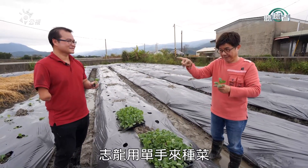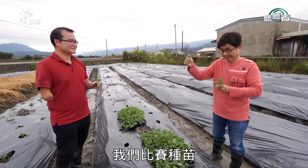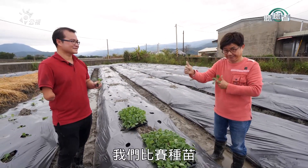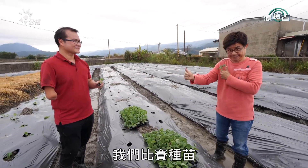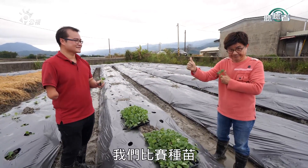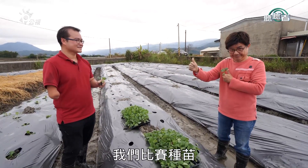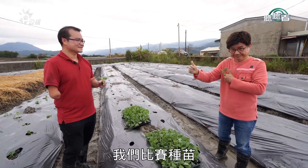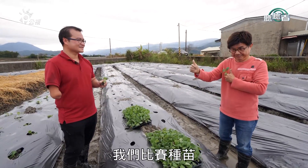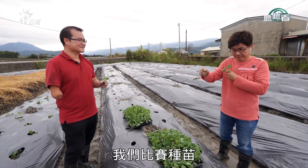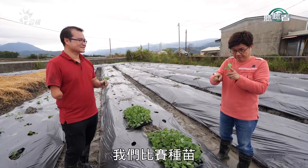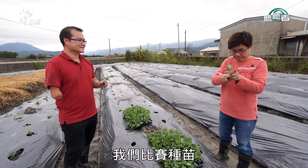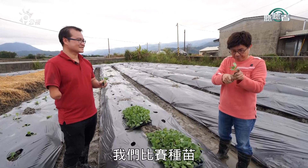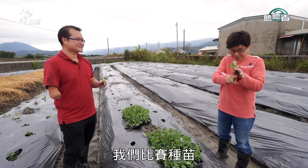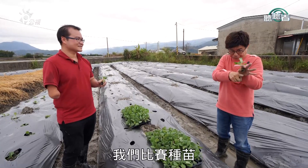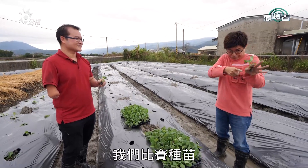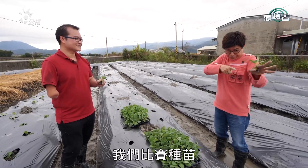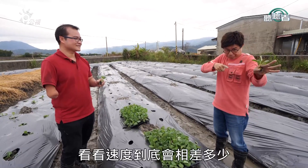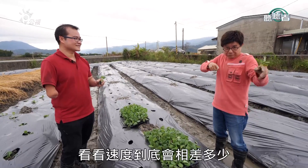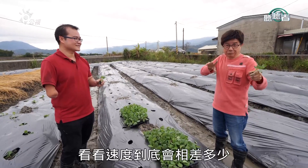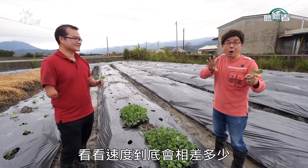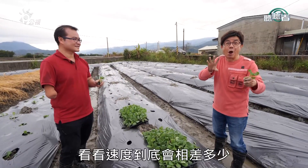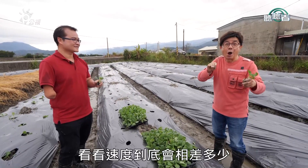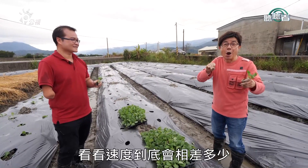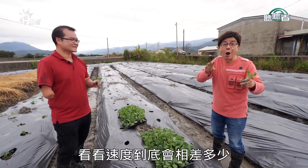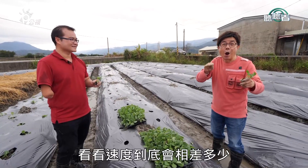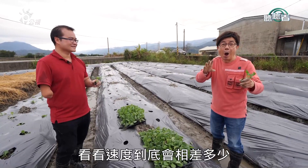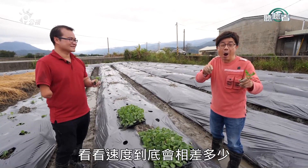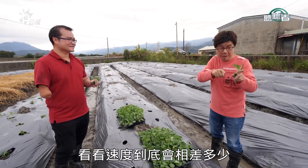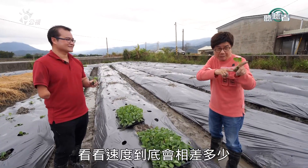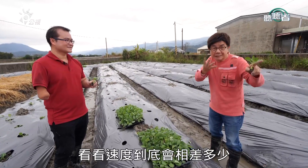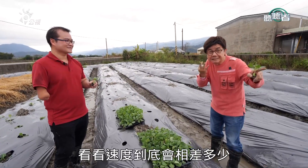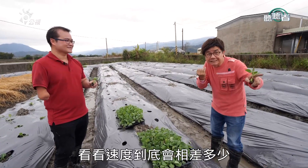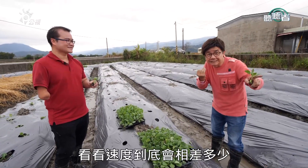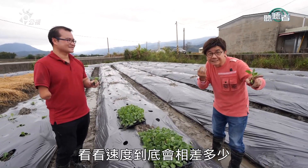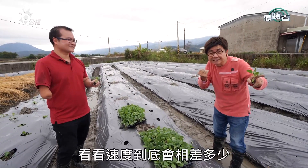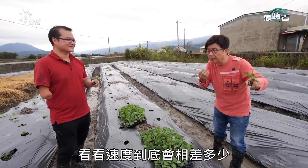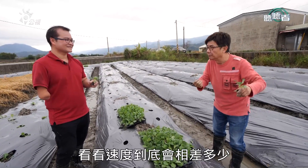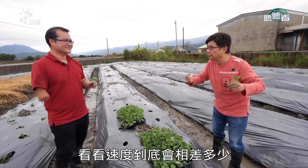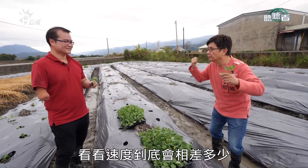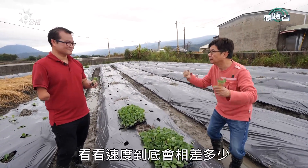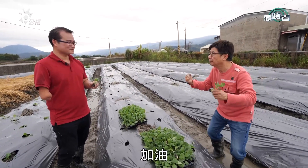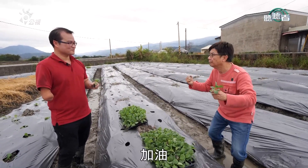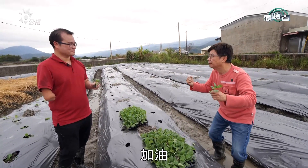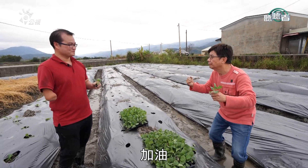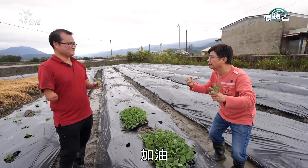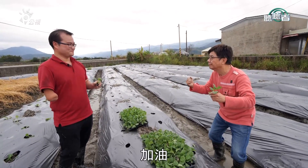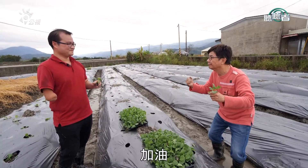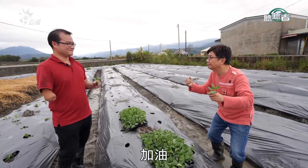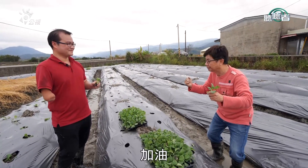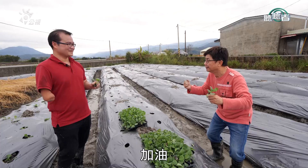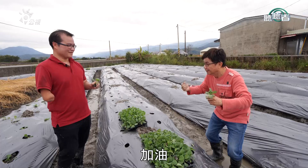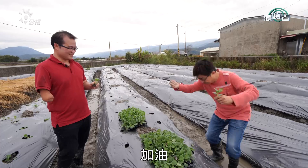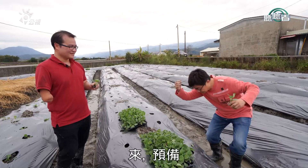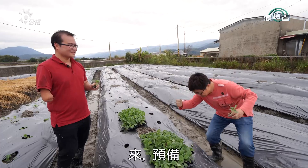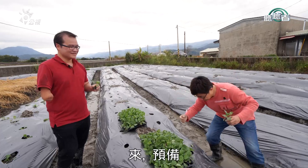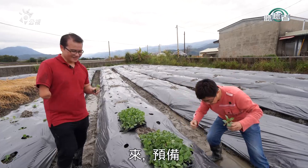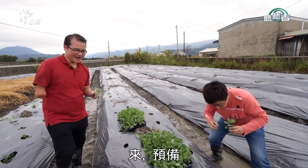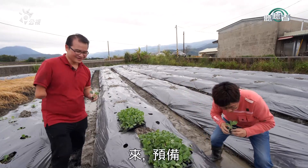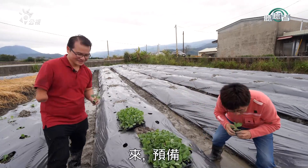我们比赛种苗，看看速度到底会相差多少。哎，加油！来，预备，